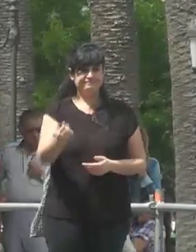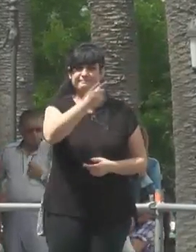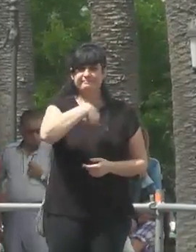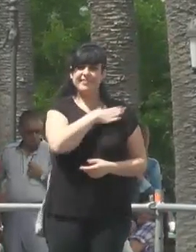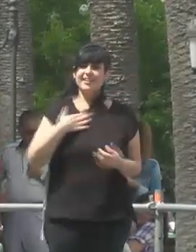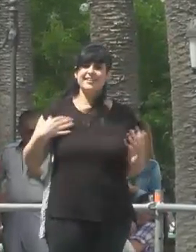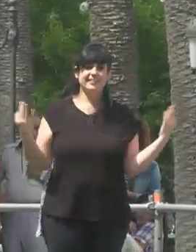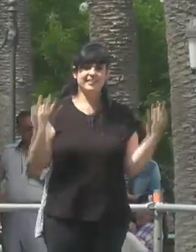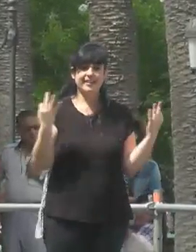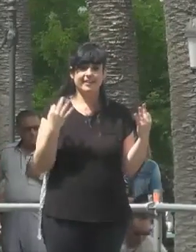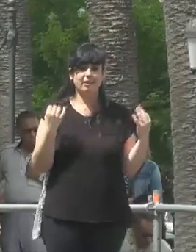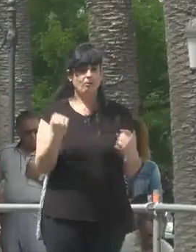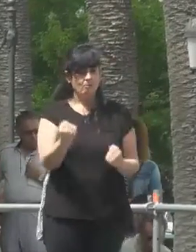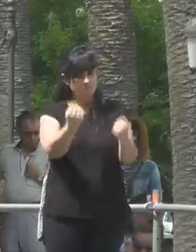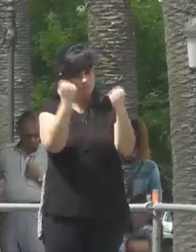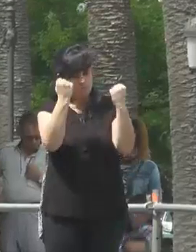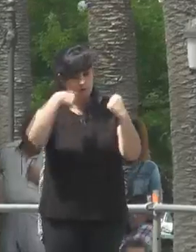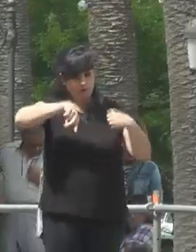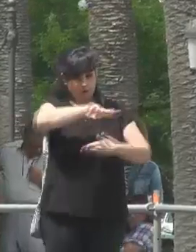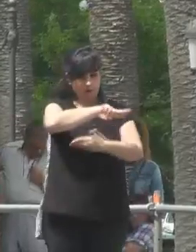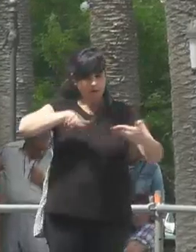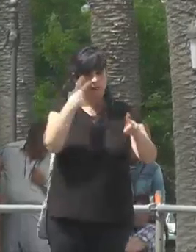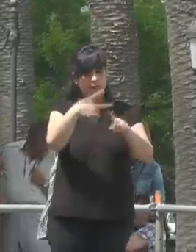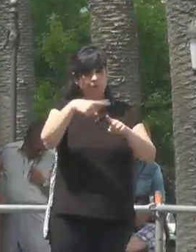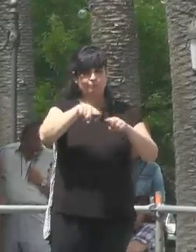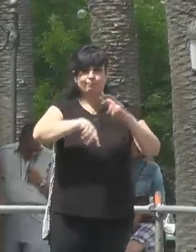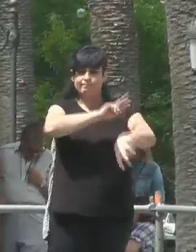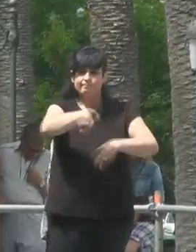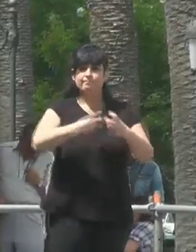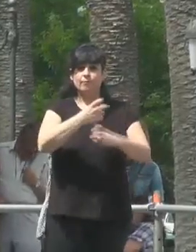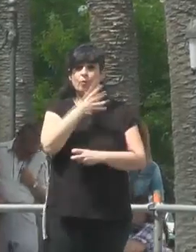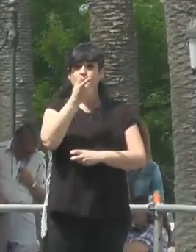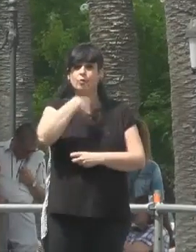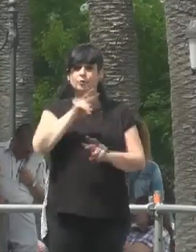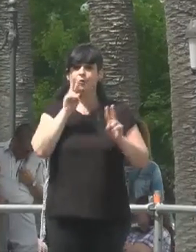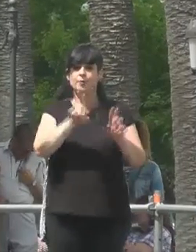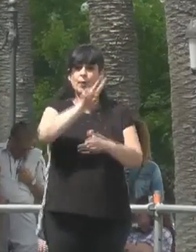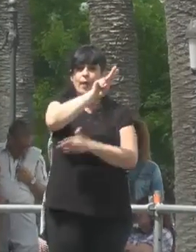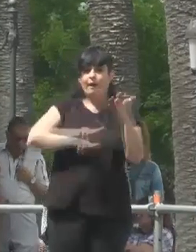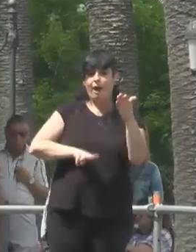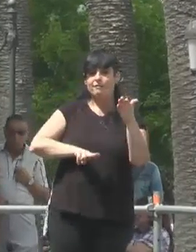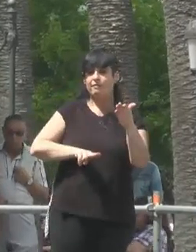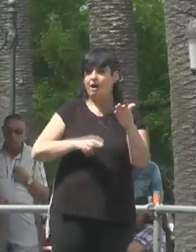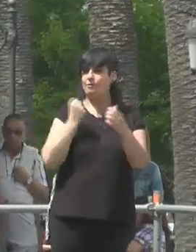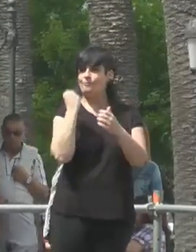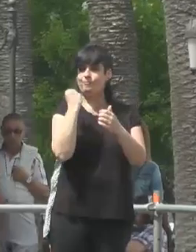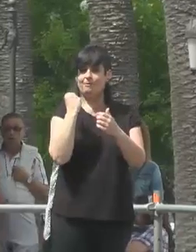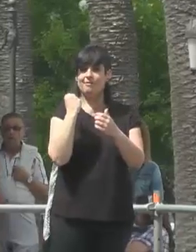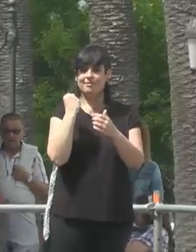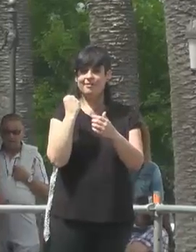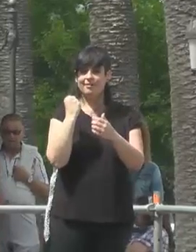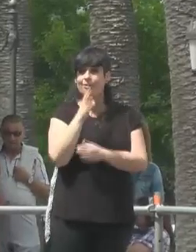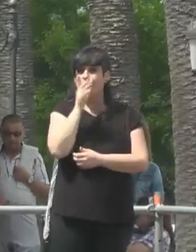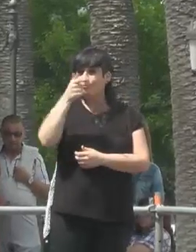Aspiramos a ser unha forza transformadora en Galicia, que para nós é un suxeito político soberano. Para nós